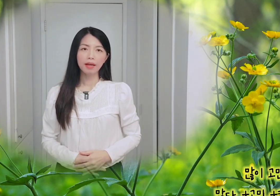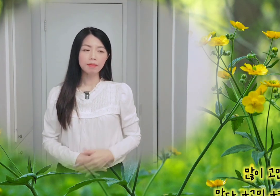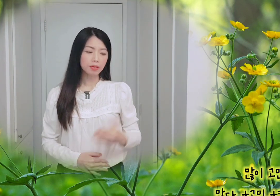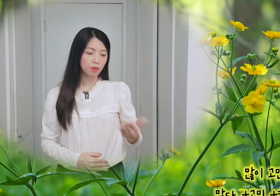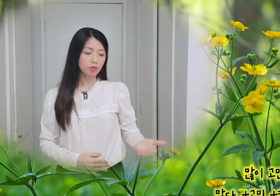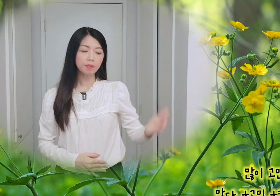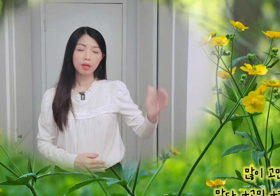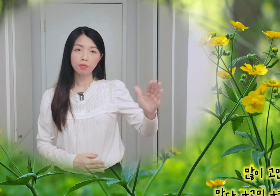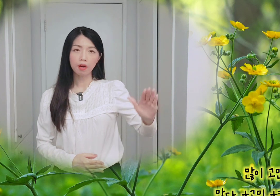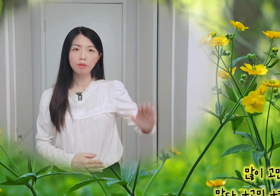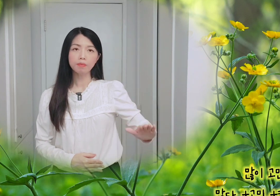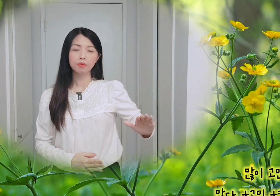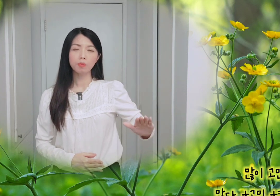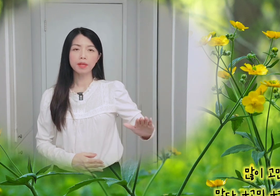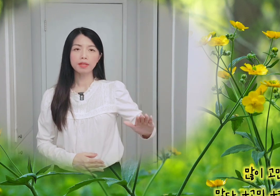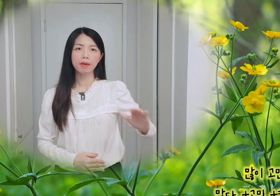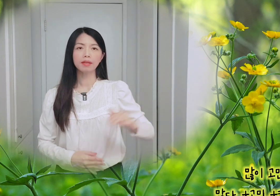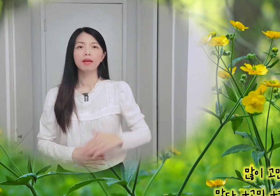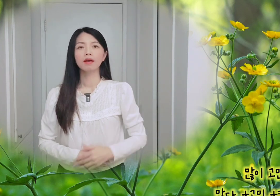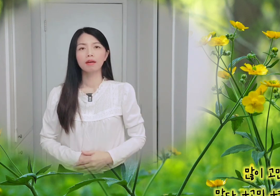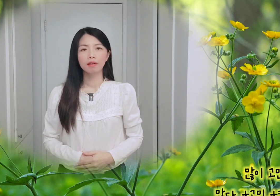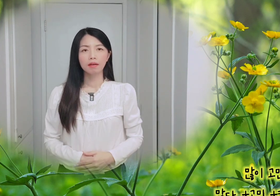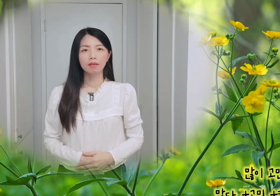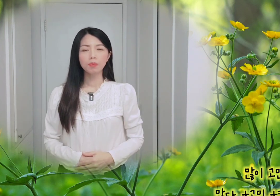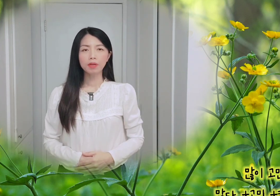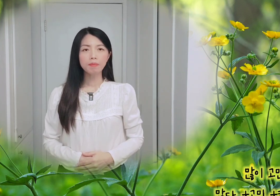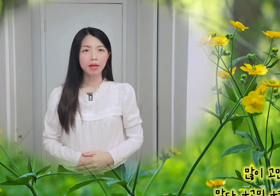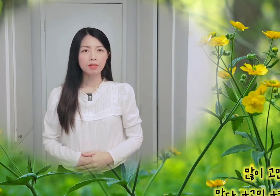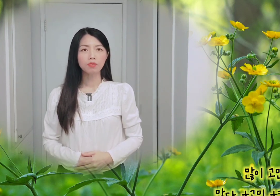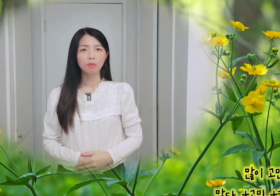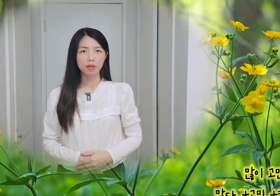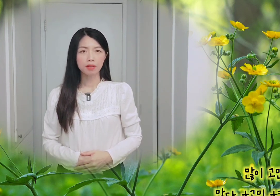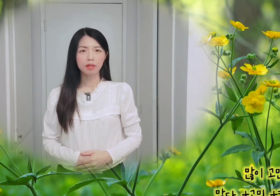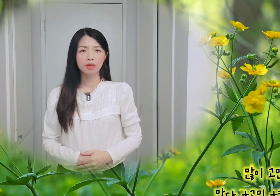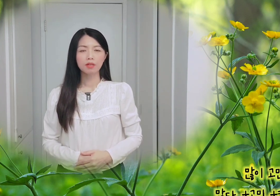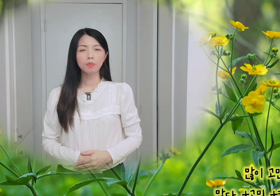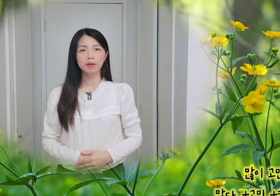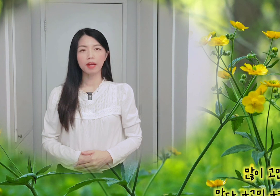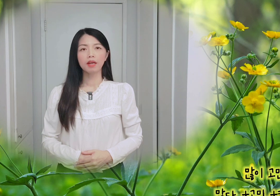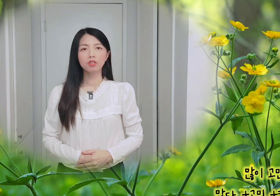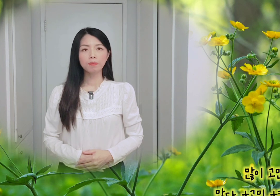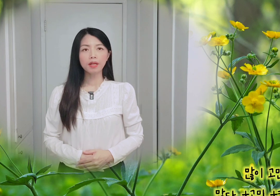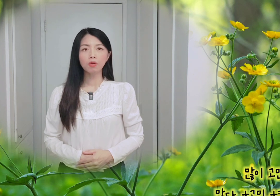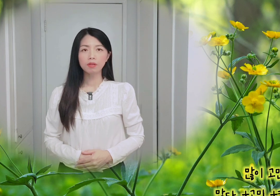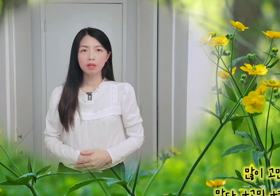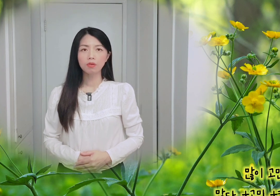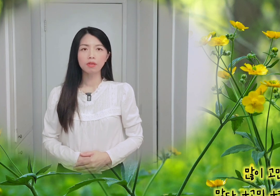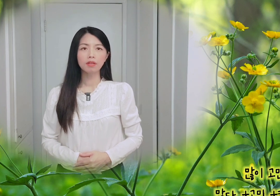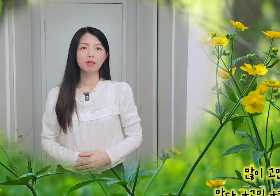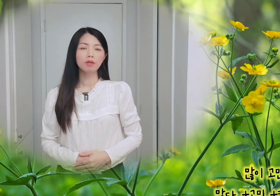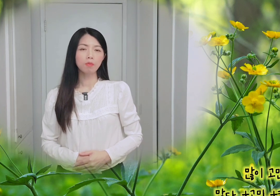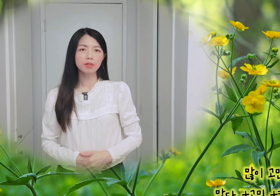고민했지만 하지만서 해주시면 되고요. 고민했지만 쉽게 말할 수 없는 쉽다라고 하는